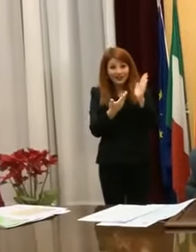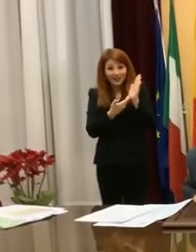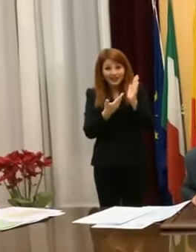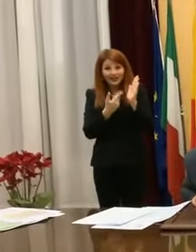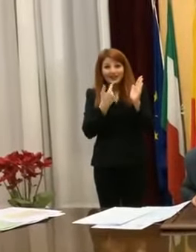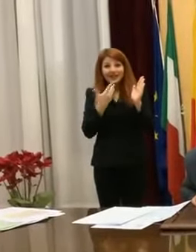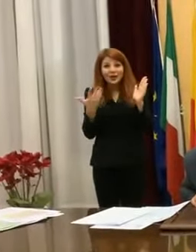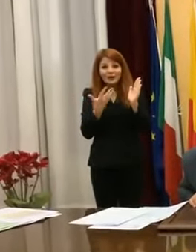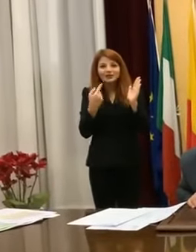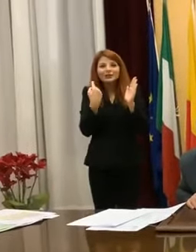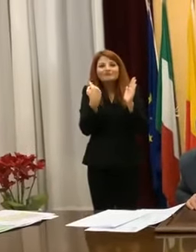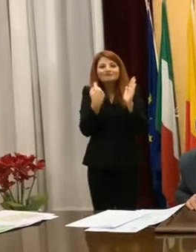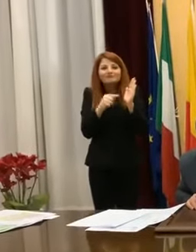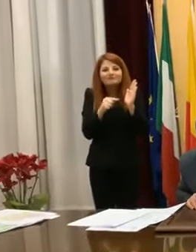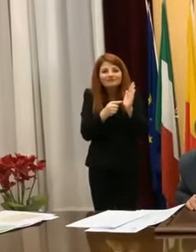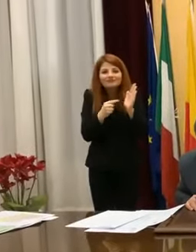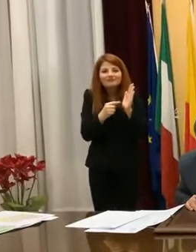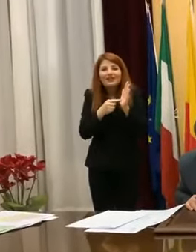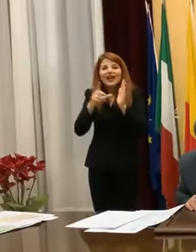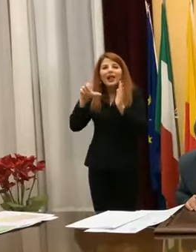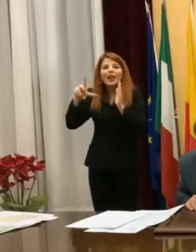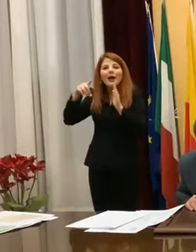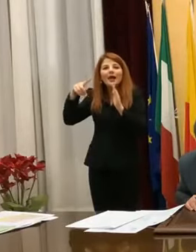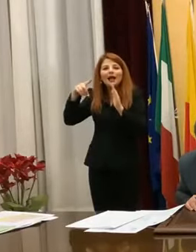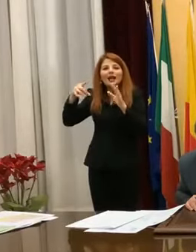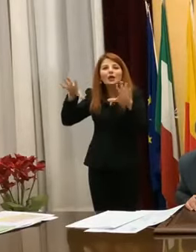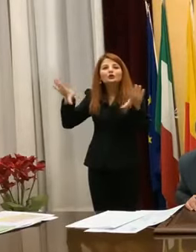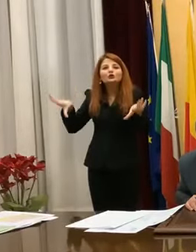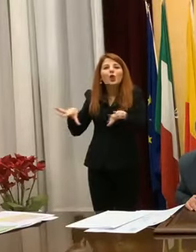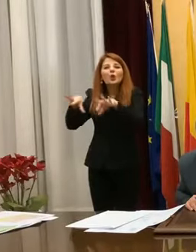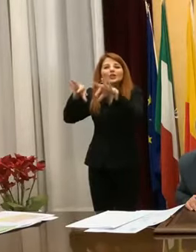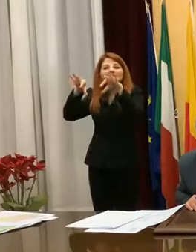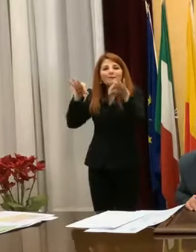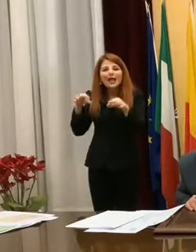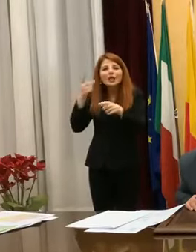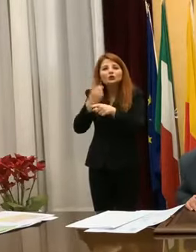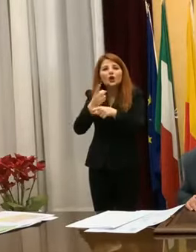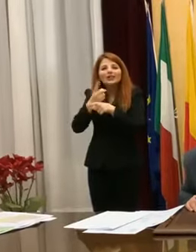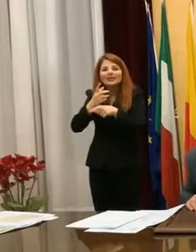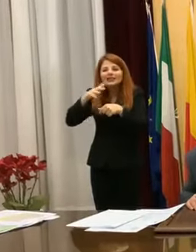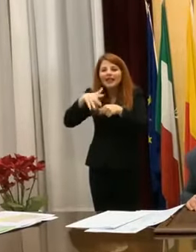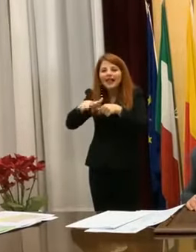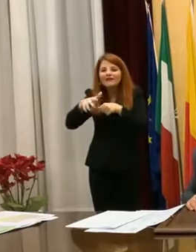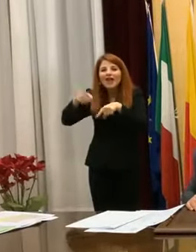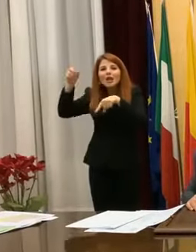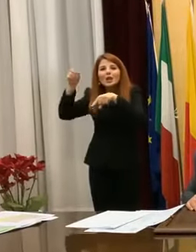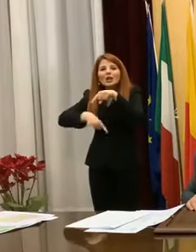E allora è logico che da questo punto di vista,